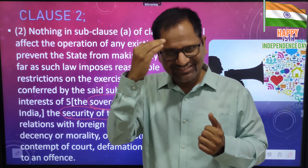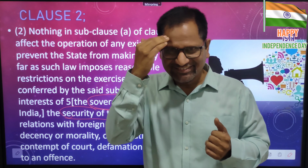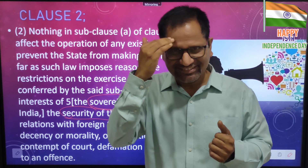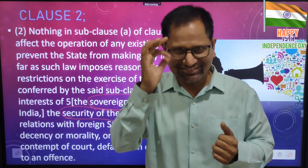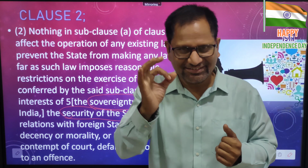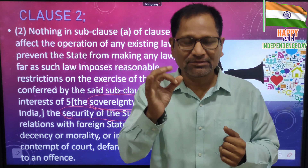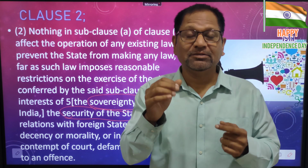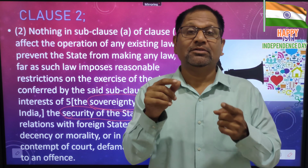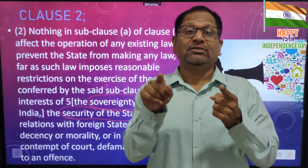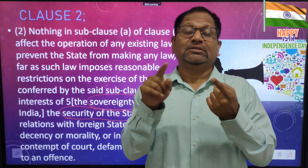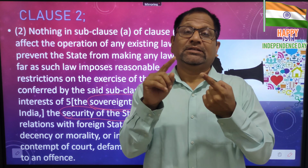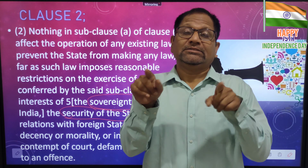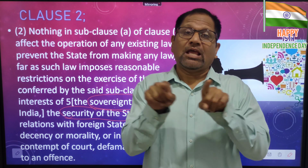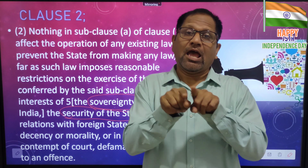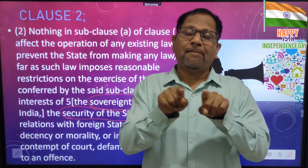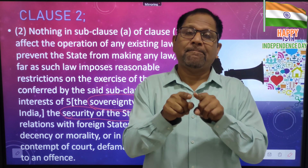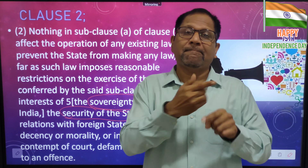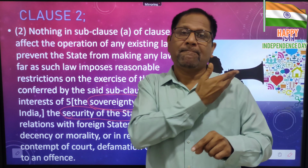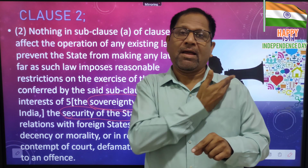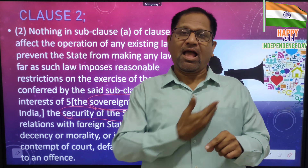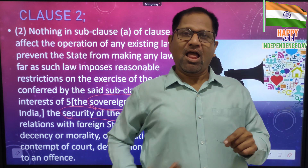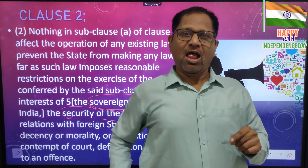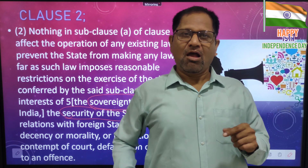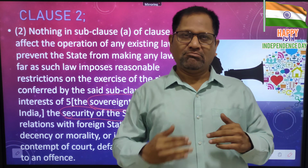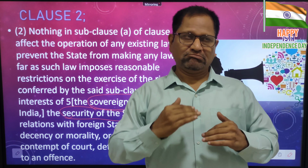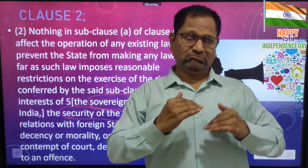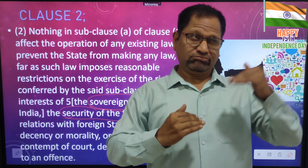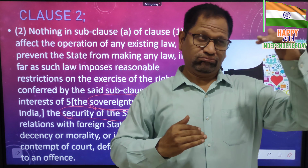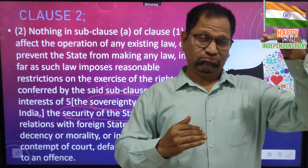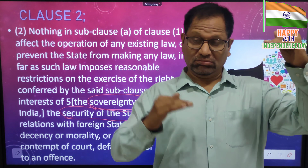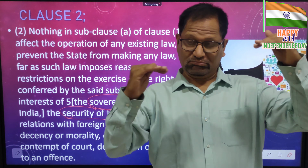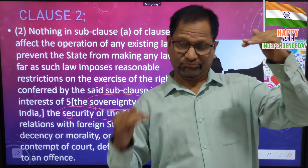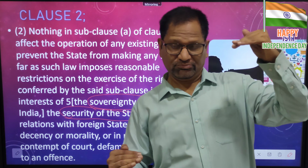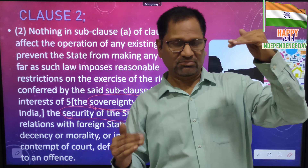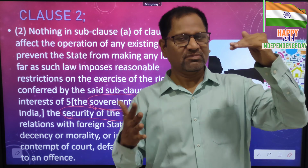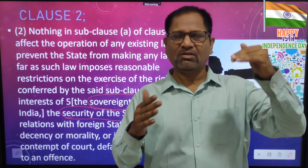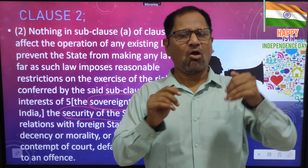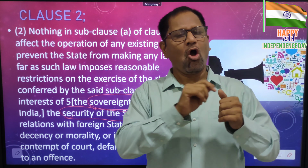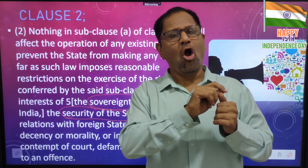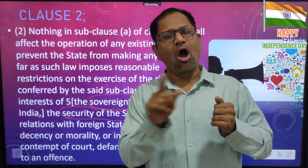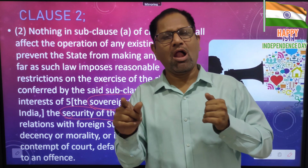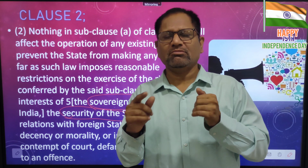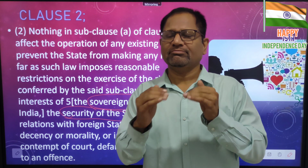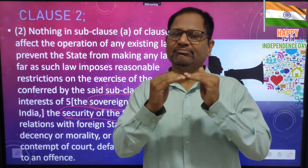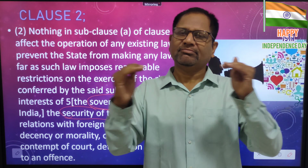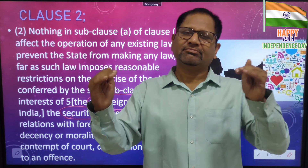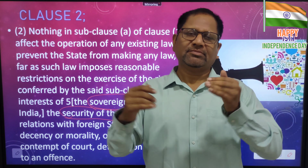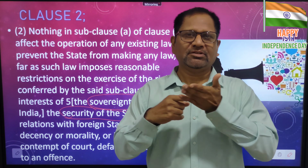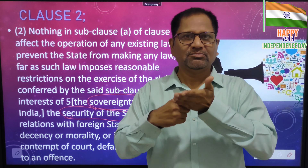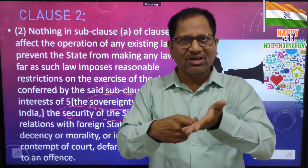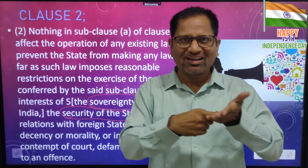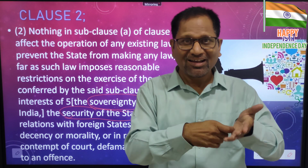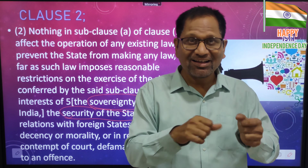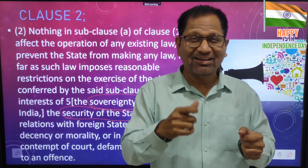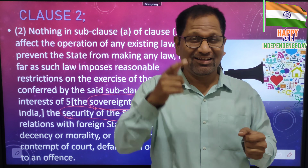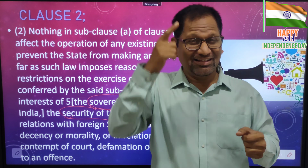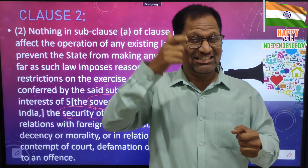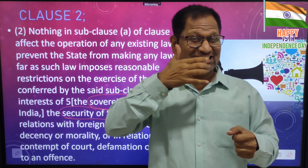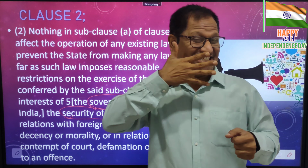सारे धर्म हैं, हम सारे धर्मों का सम्मान करते हैं। जाति के आधार पर हम भेदभाव नहीं कर सकते। हम सारे